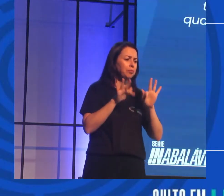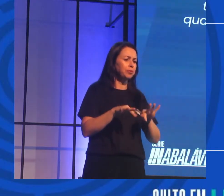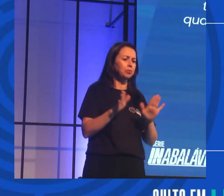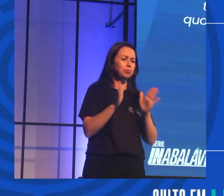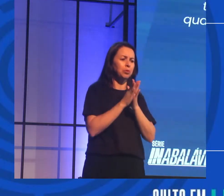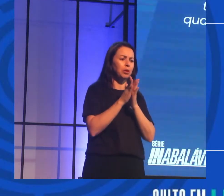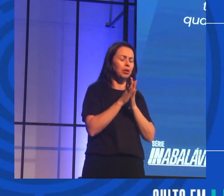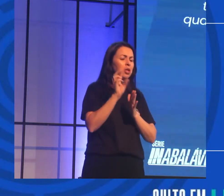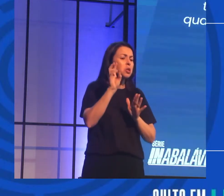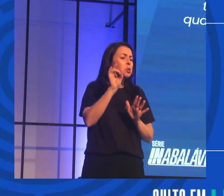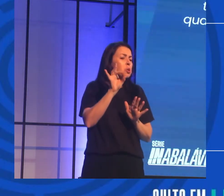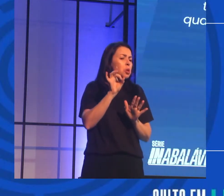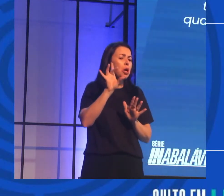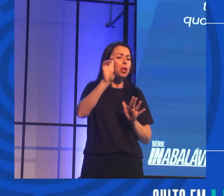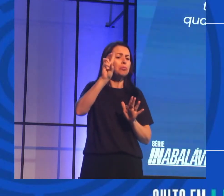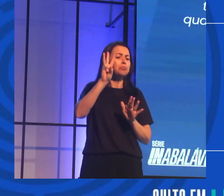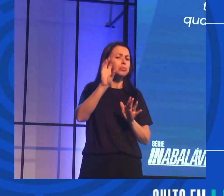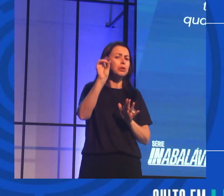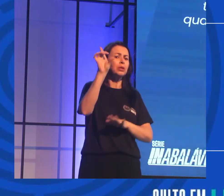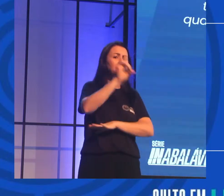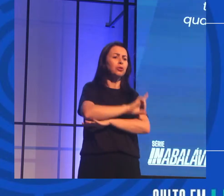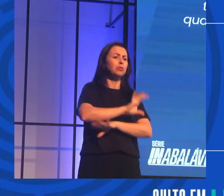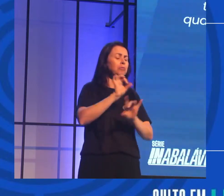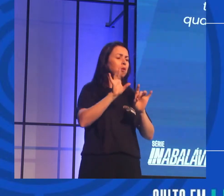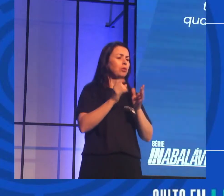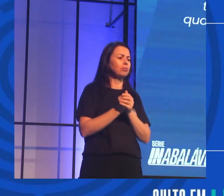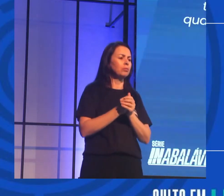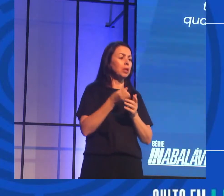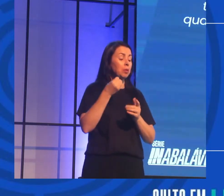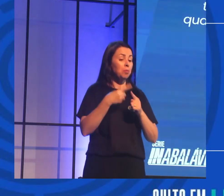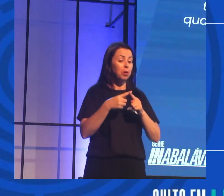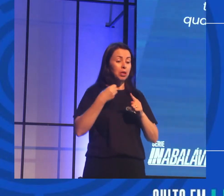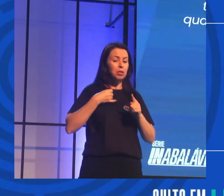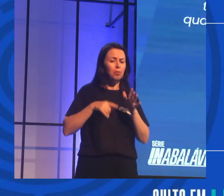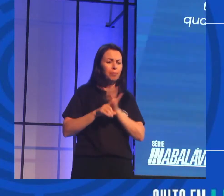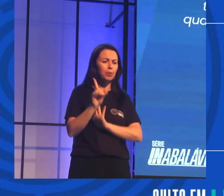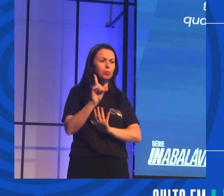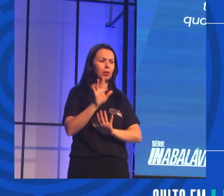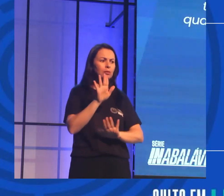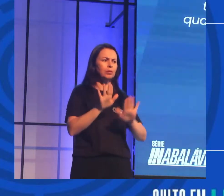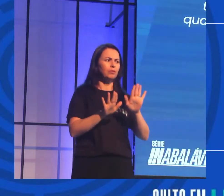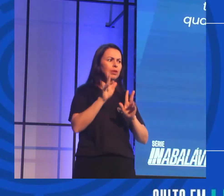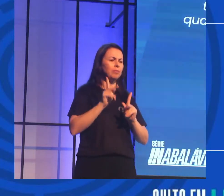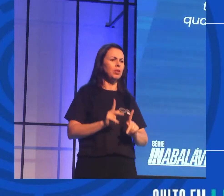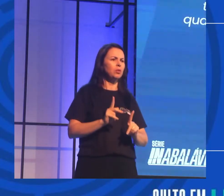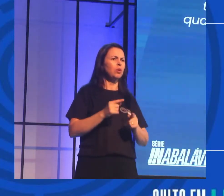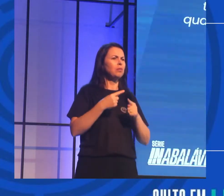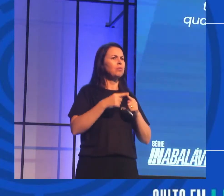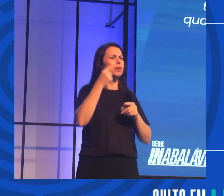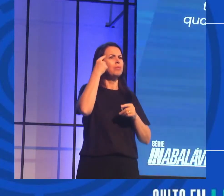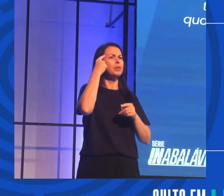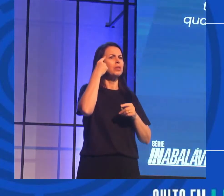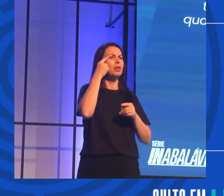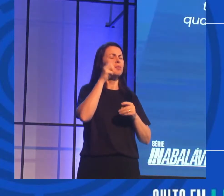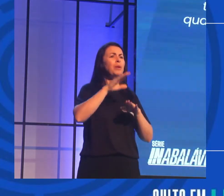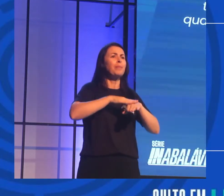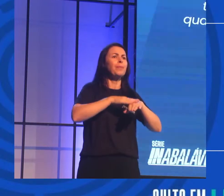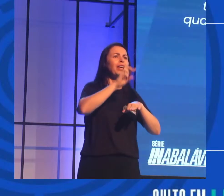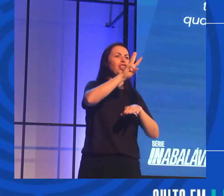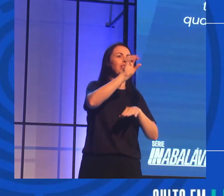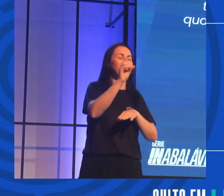dias apenas. Se eu perguntar aqui, talvez tenha alguém aqui que, meu Deus, faz mais de 30 dias que não para orar,